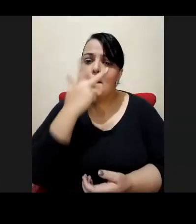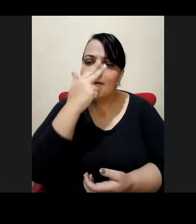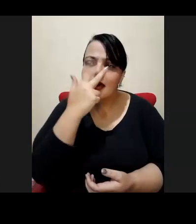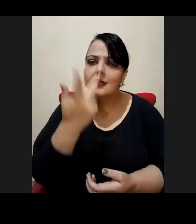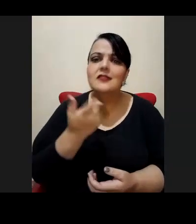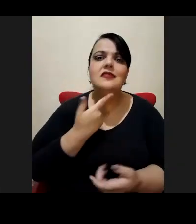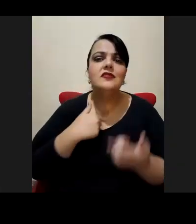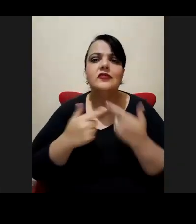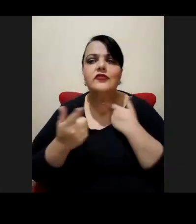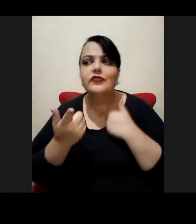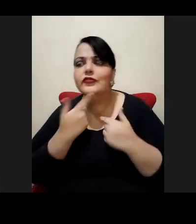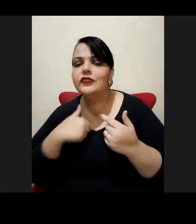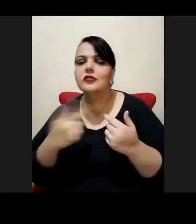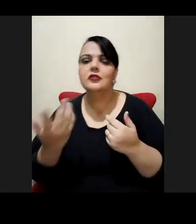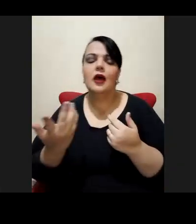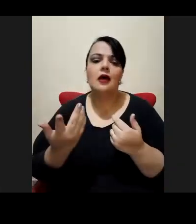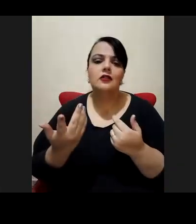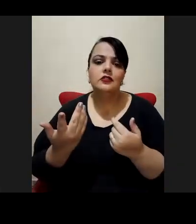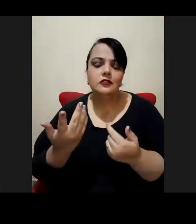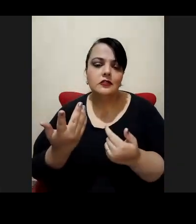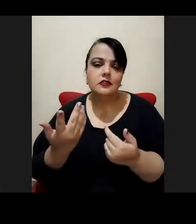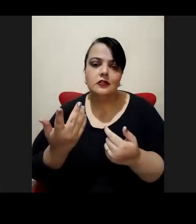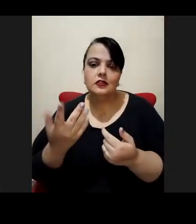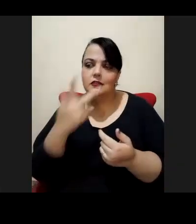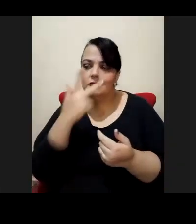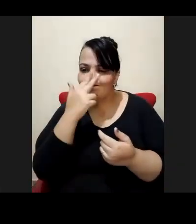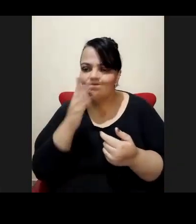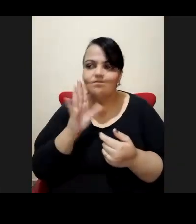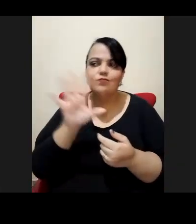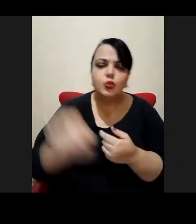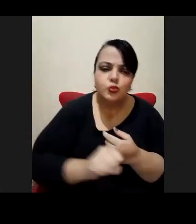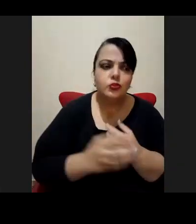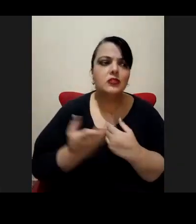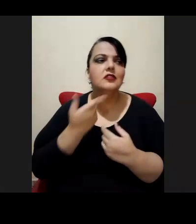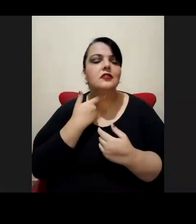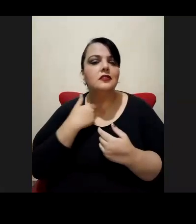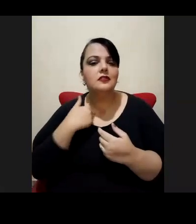dos adolescentes, ou uma busca tão